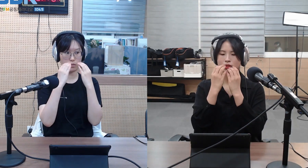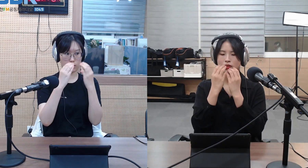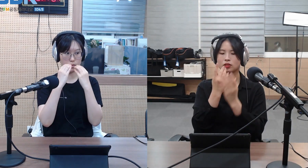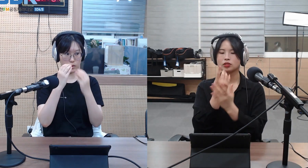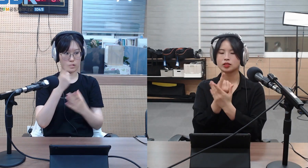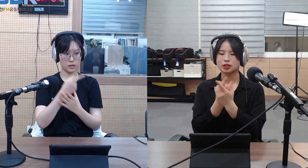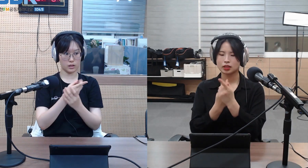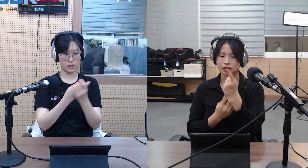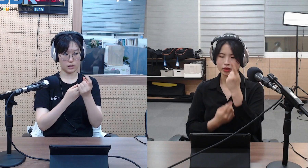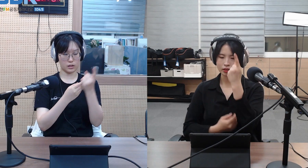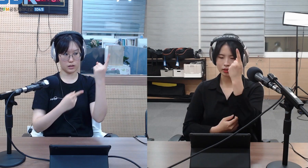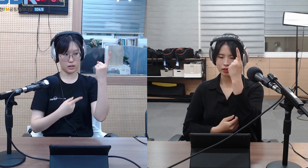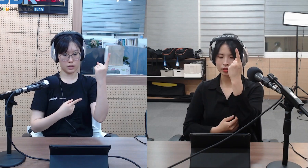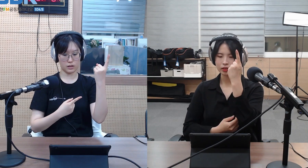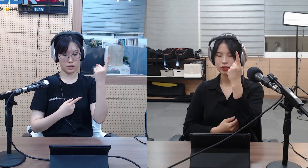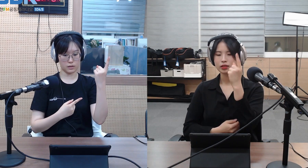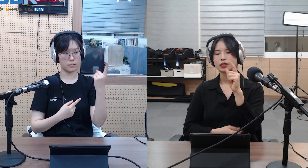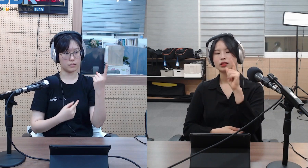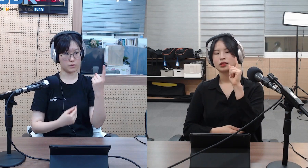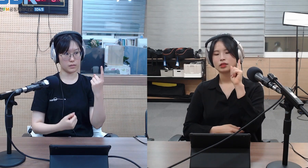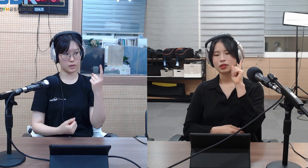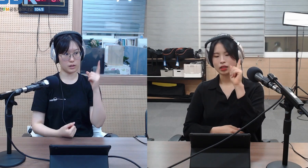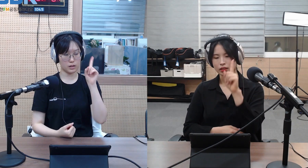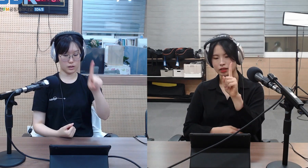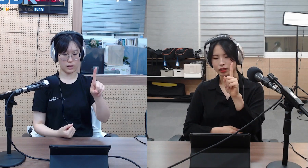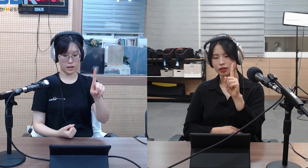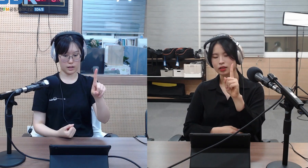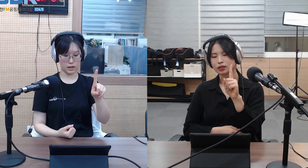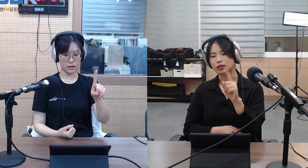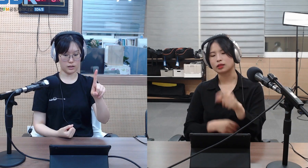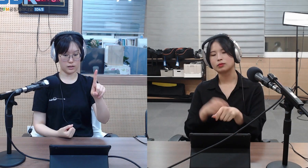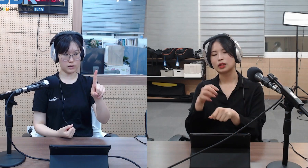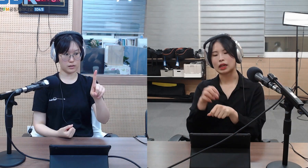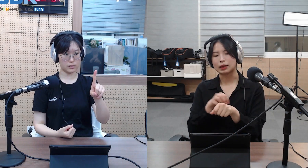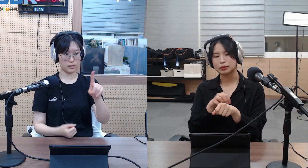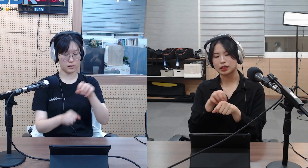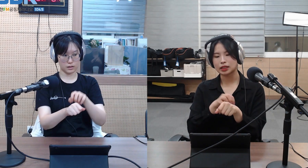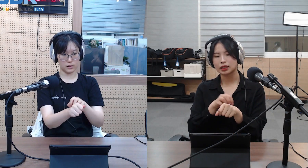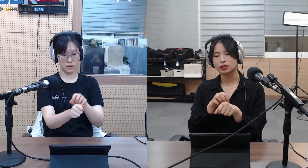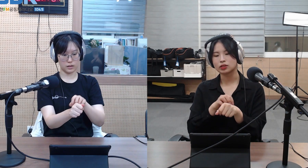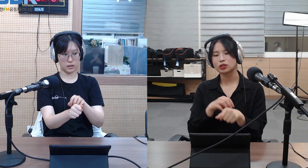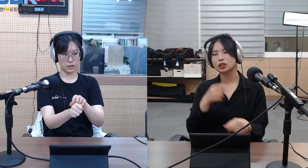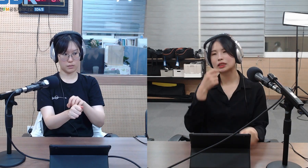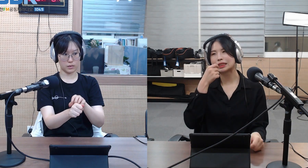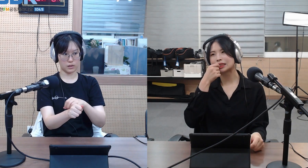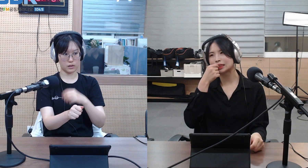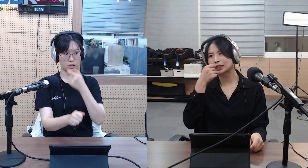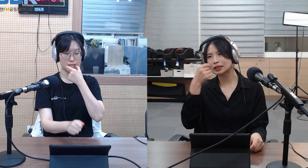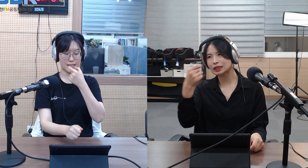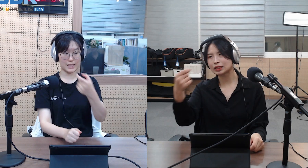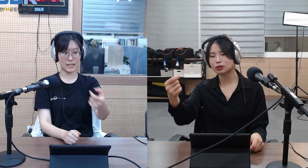바거 세트 하나. 그다음 감자에서